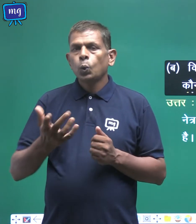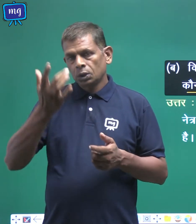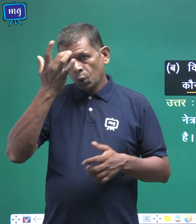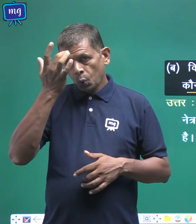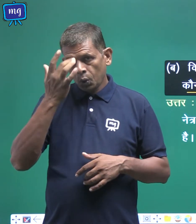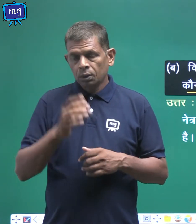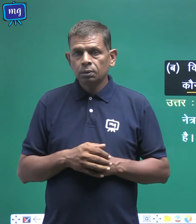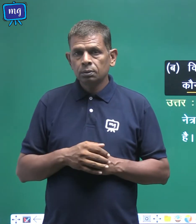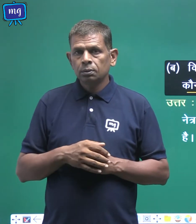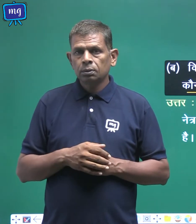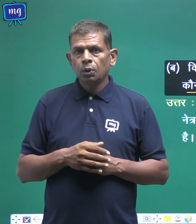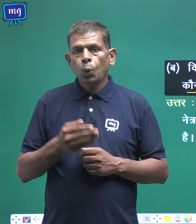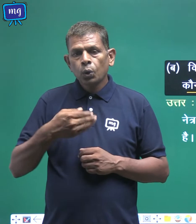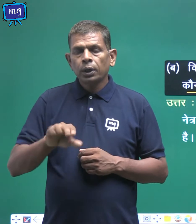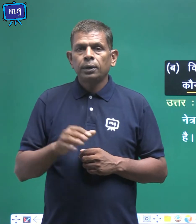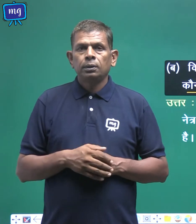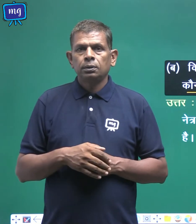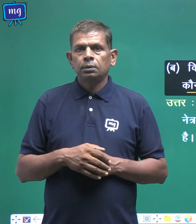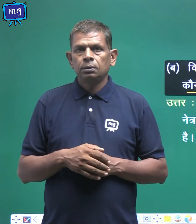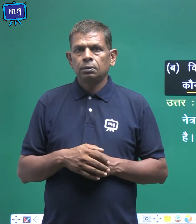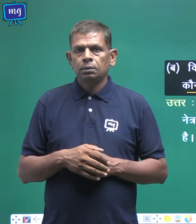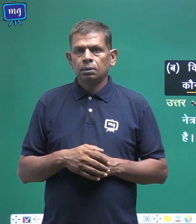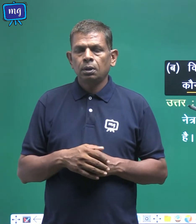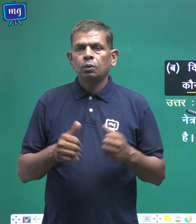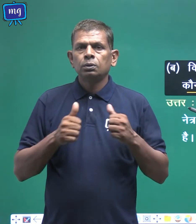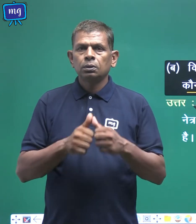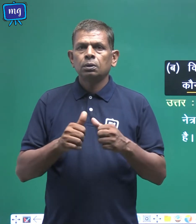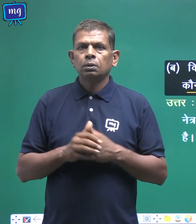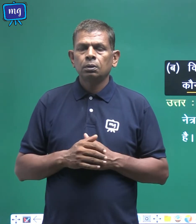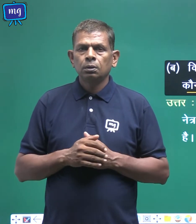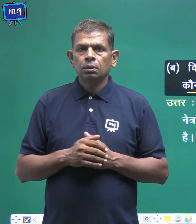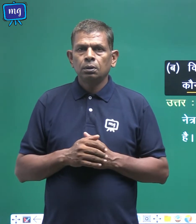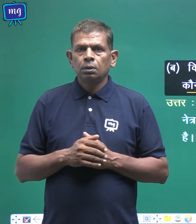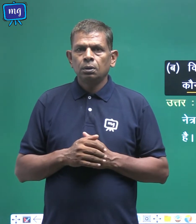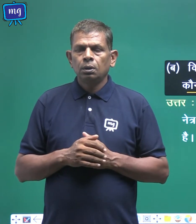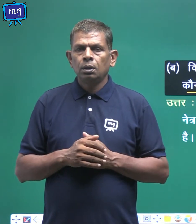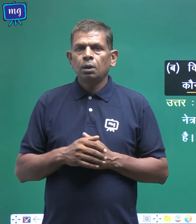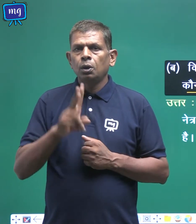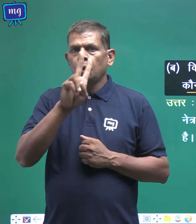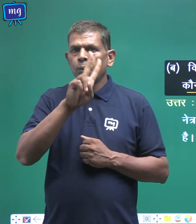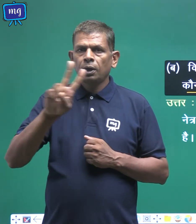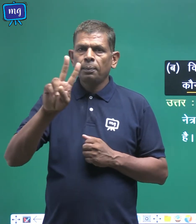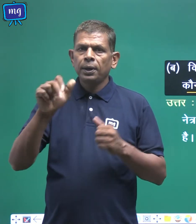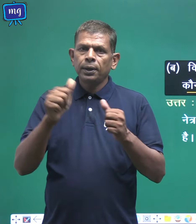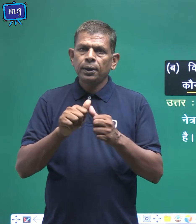रोग होता है? उत्तर, विटामिन ए